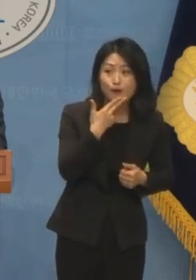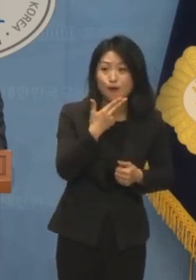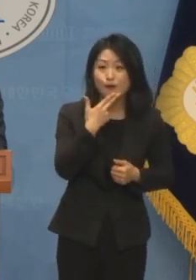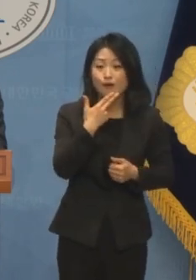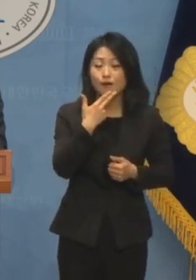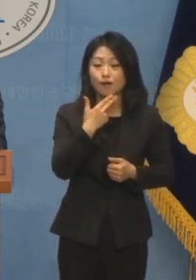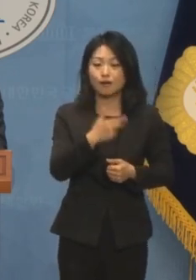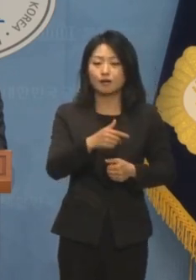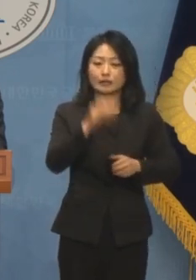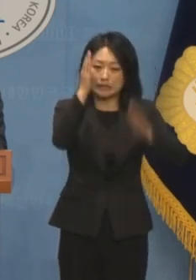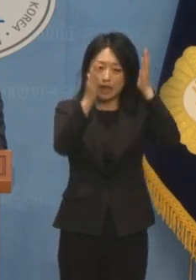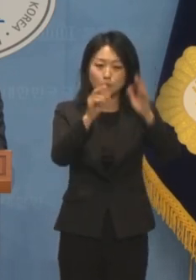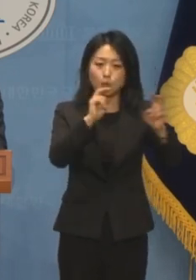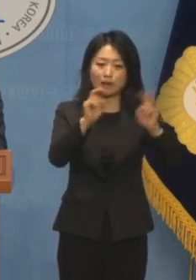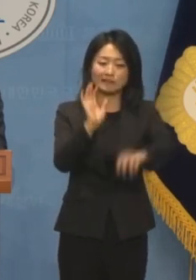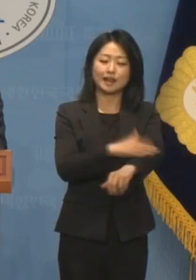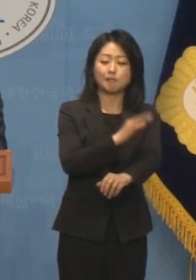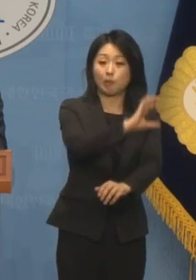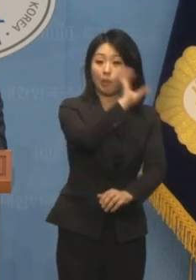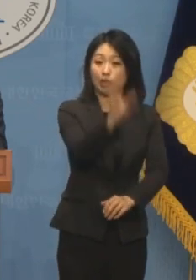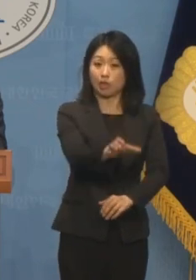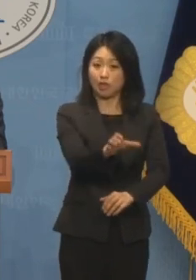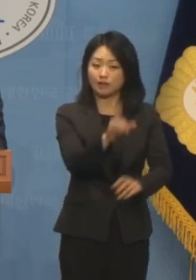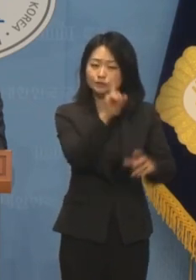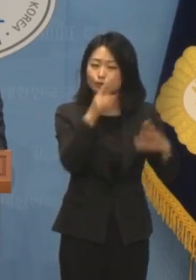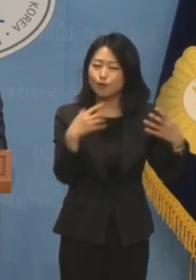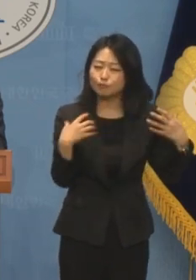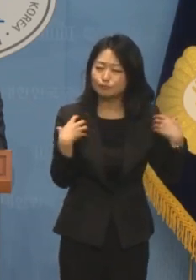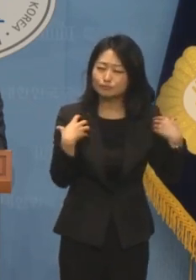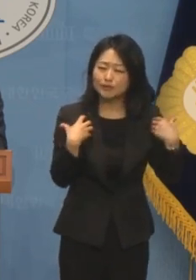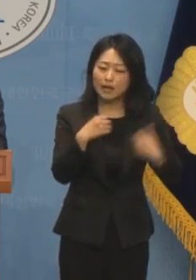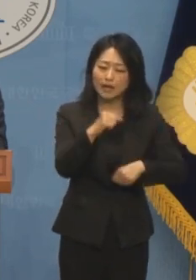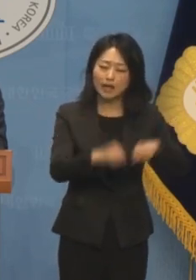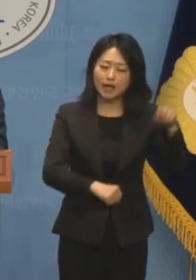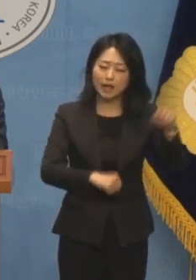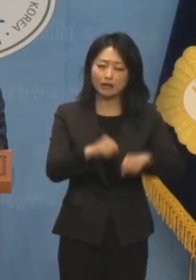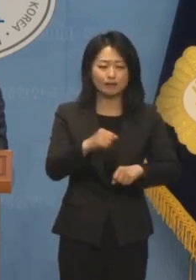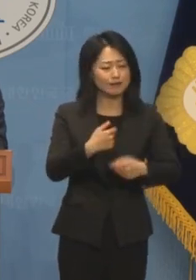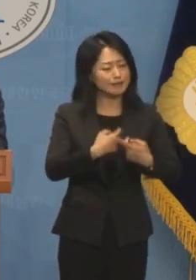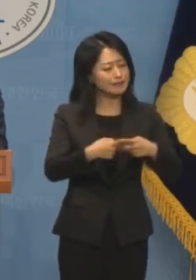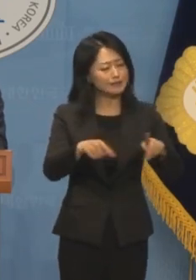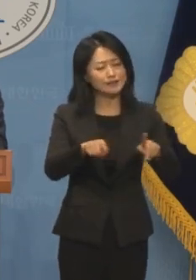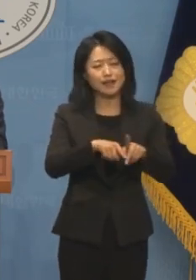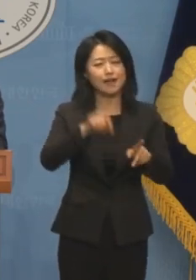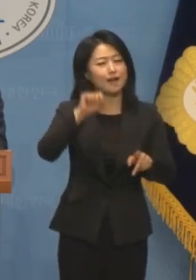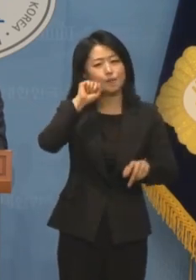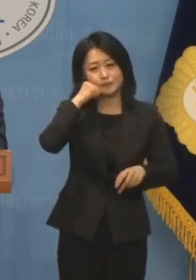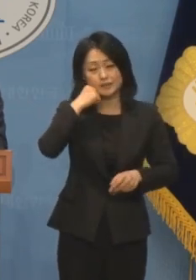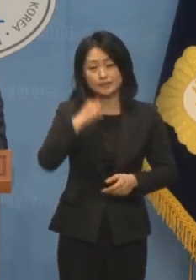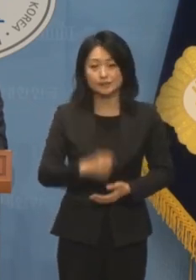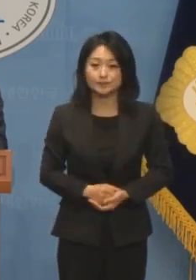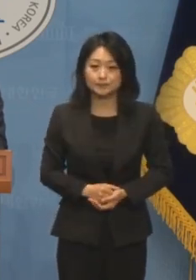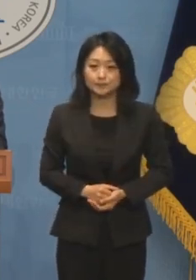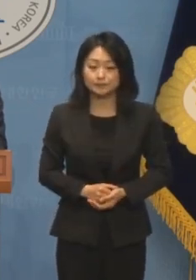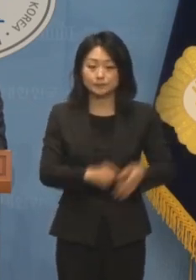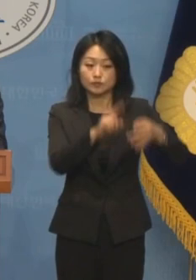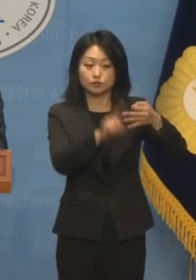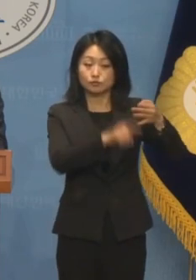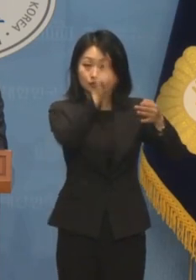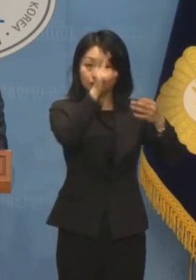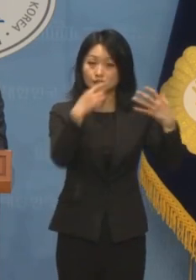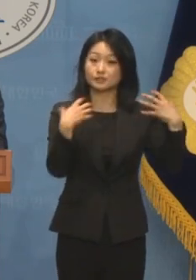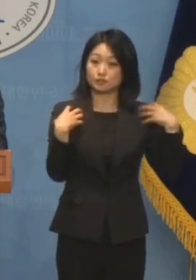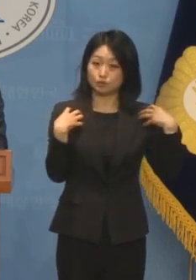해당 기업의 책임 떠넘길 궁리만 하는 정부의 행태를 납득할 수 없습니다. 윤석열